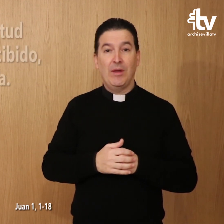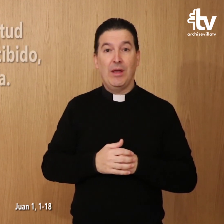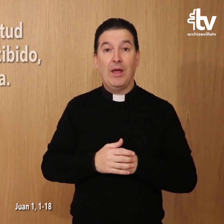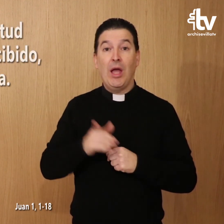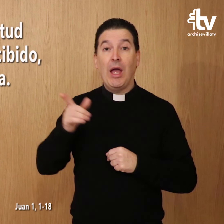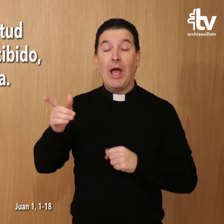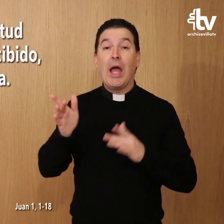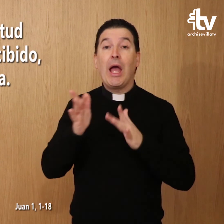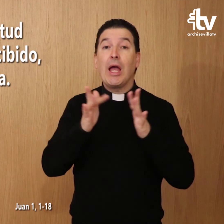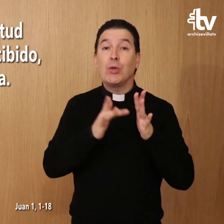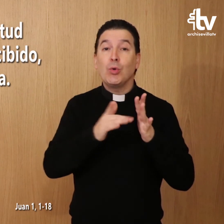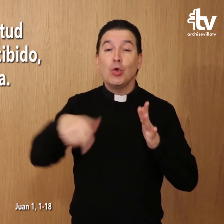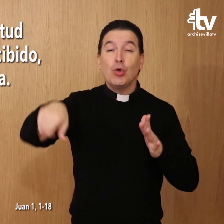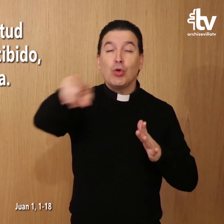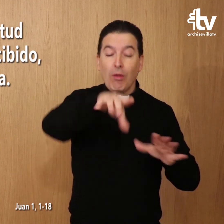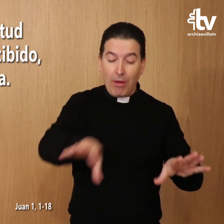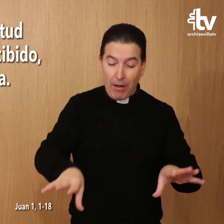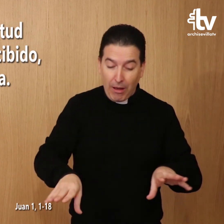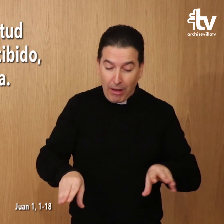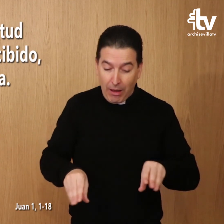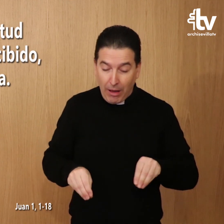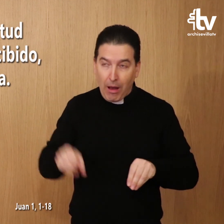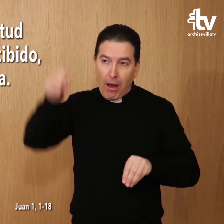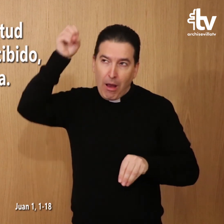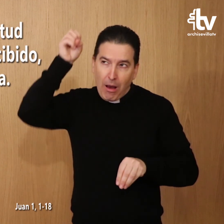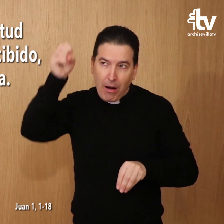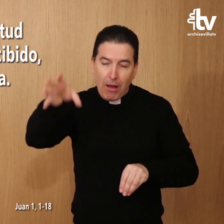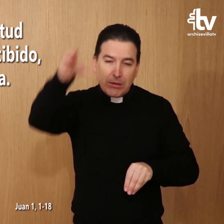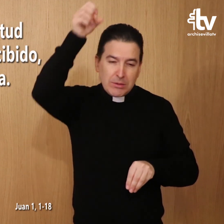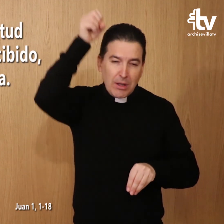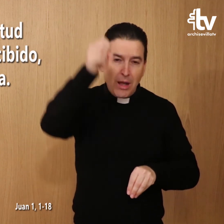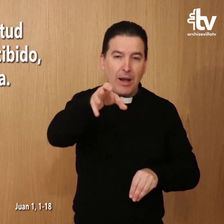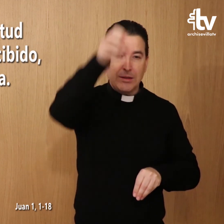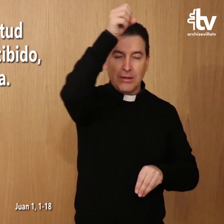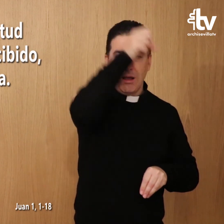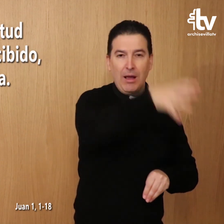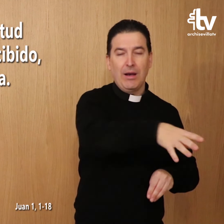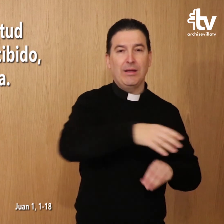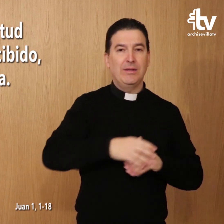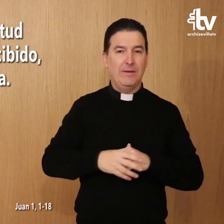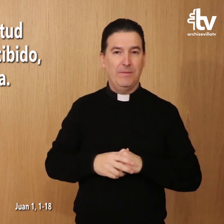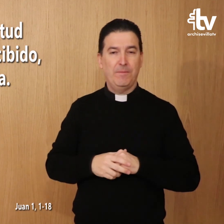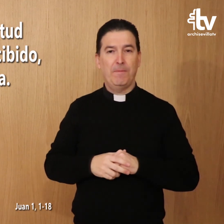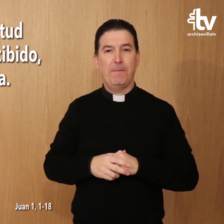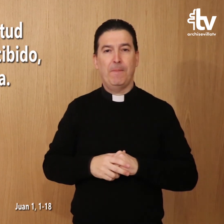Pues de su plenitud, todos hemos recibido gracia tras gracia,